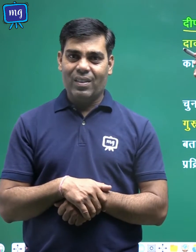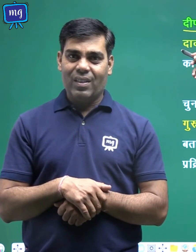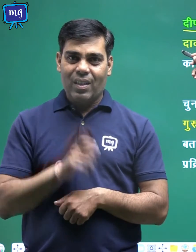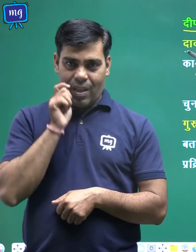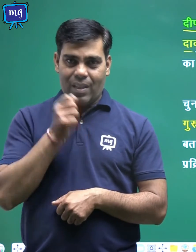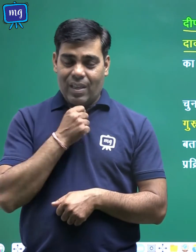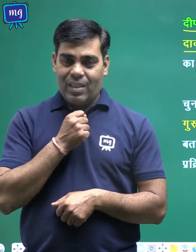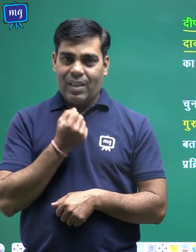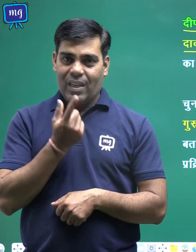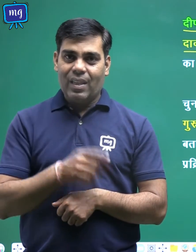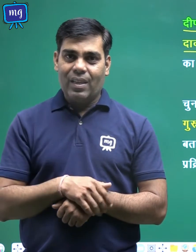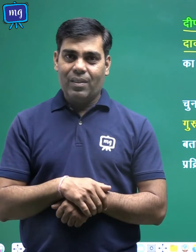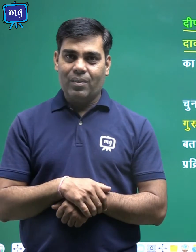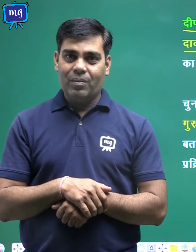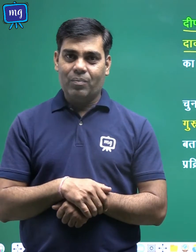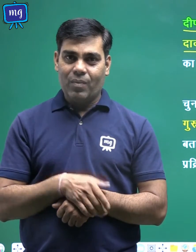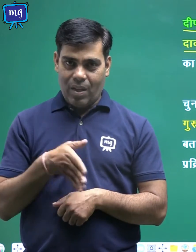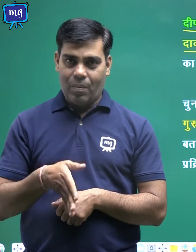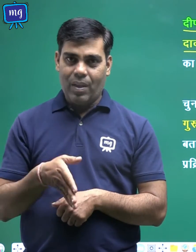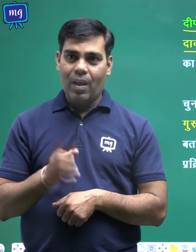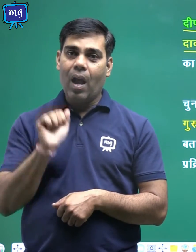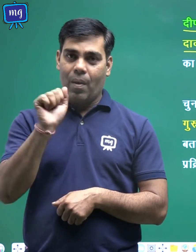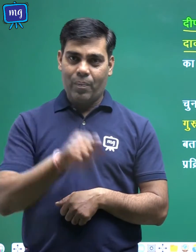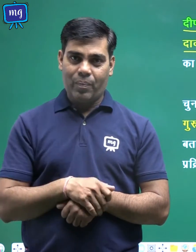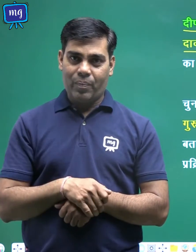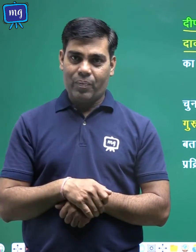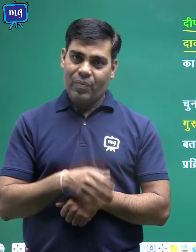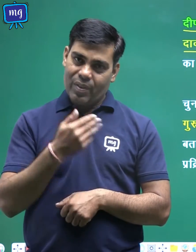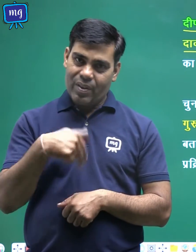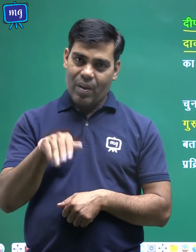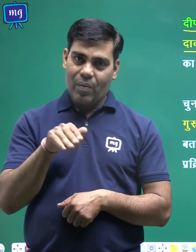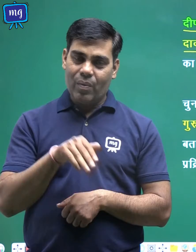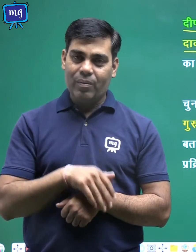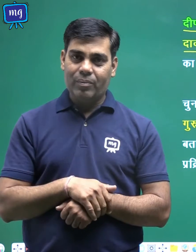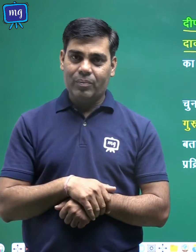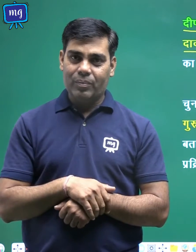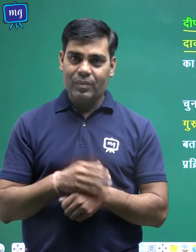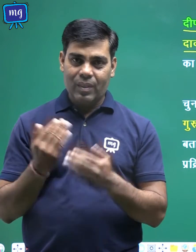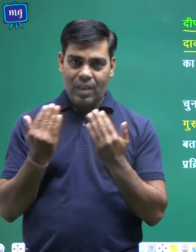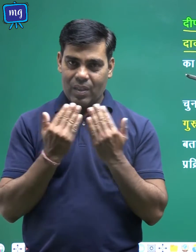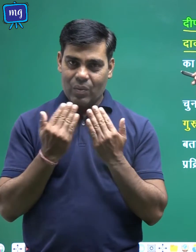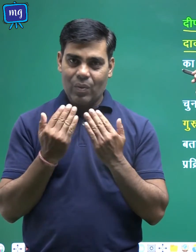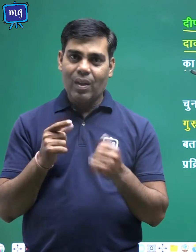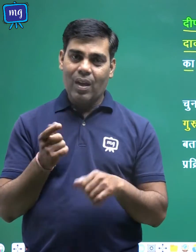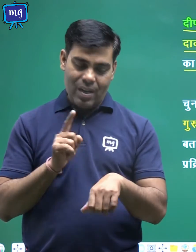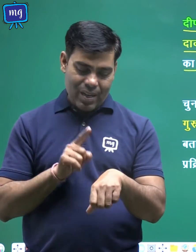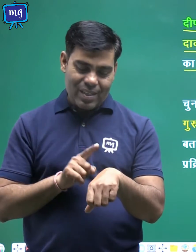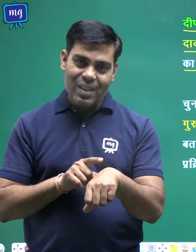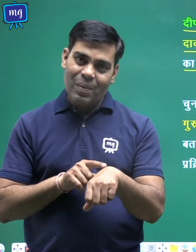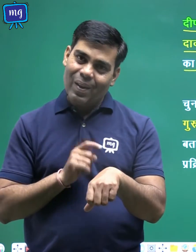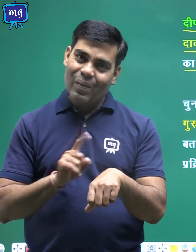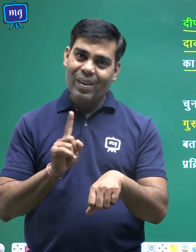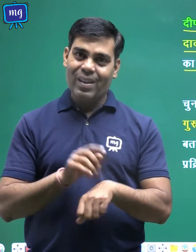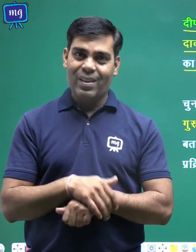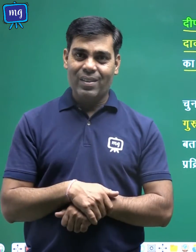दादाजी कहते हैं, अभी आप जाओ, स्कूल का समय हो गया